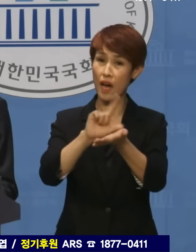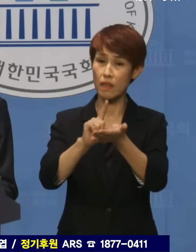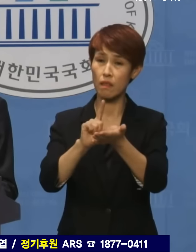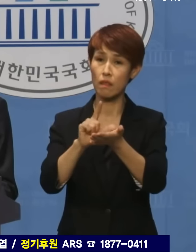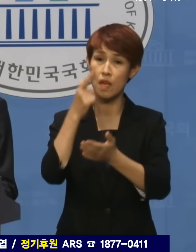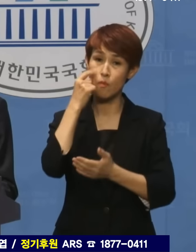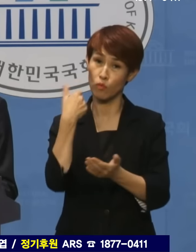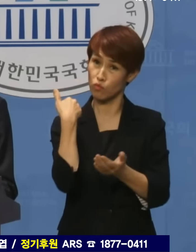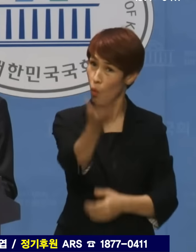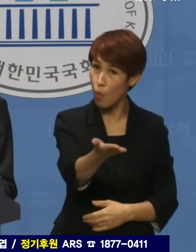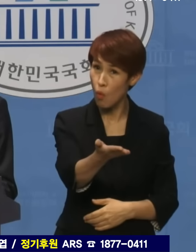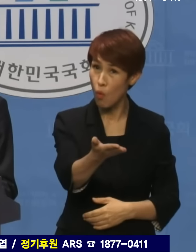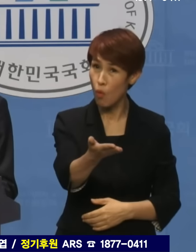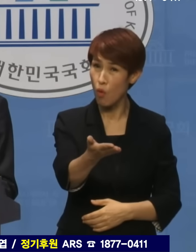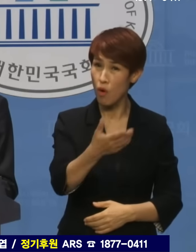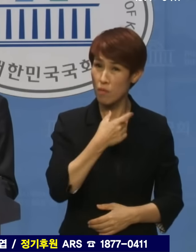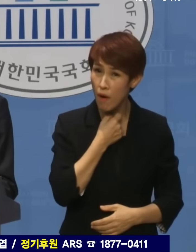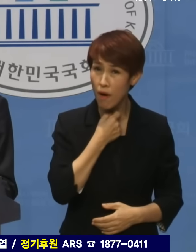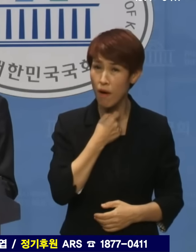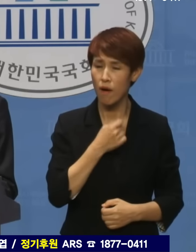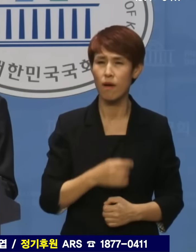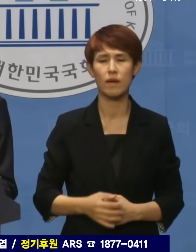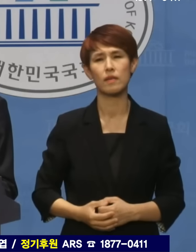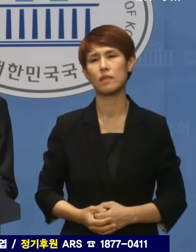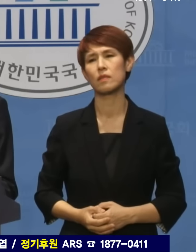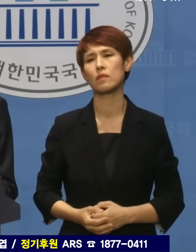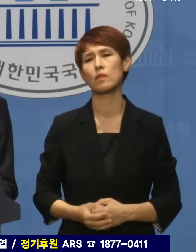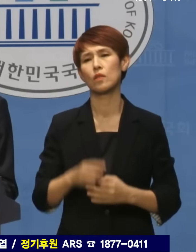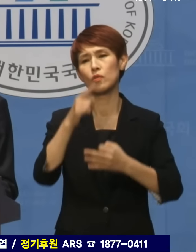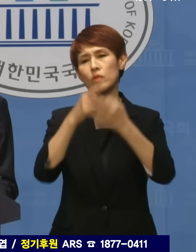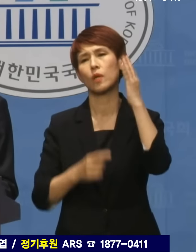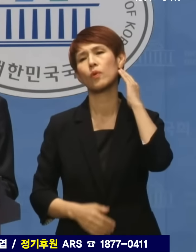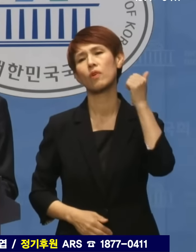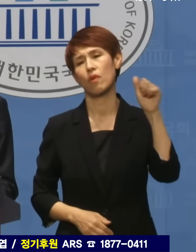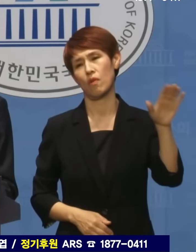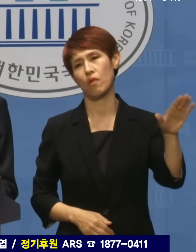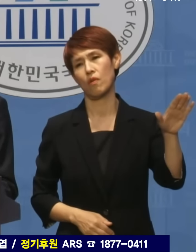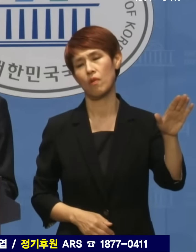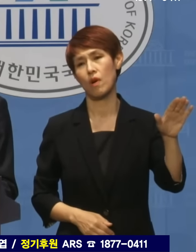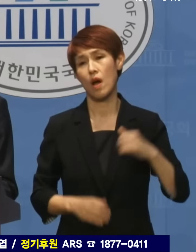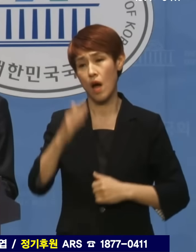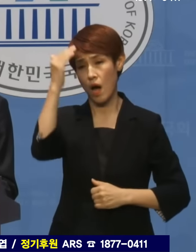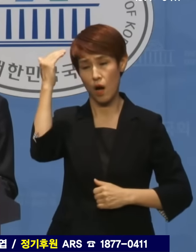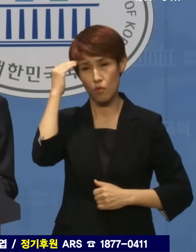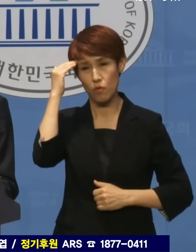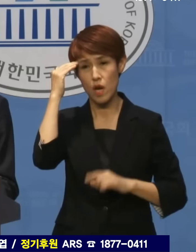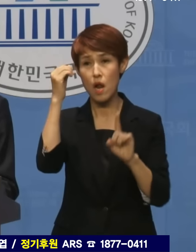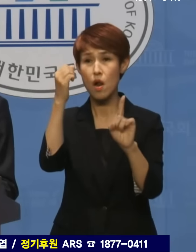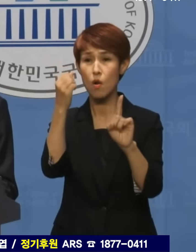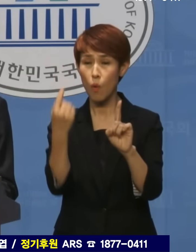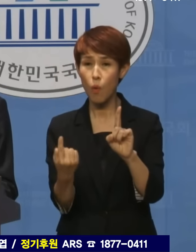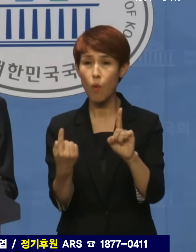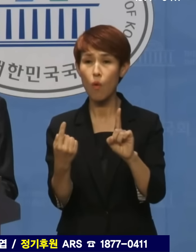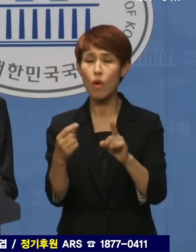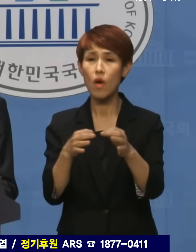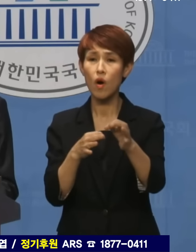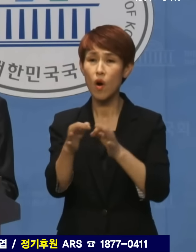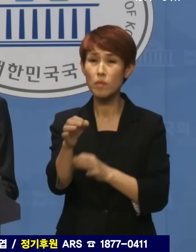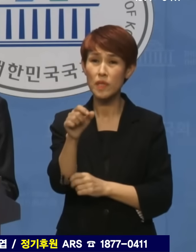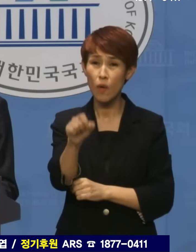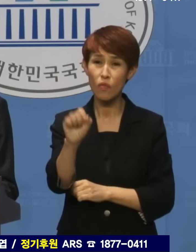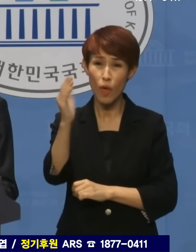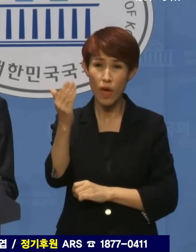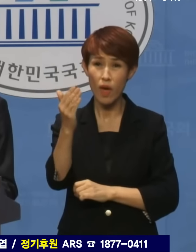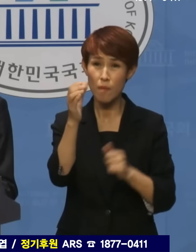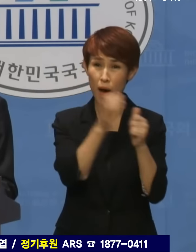되줄 셈입니까 윤석일 대통령께 대한민국 1호 영업사원은 바라지도